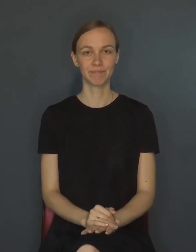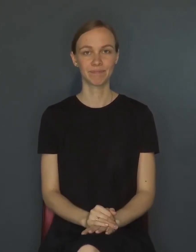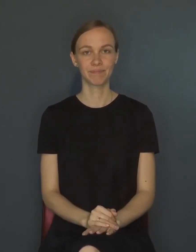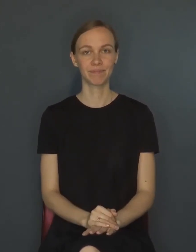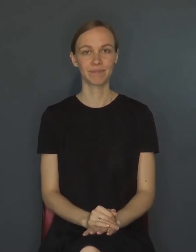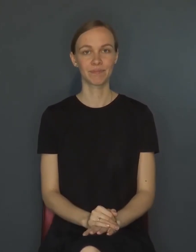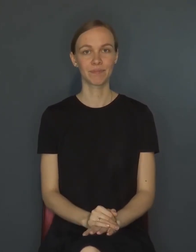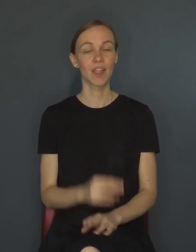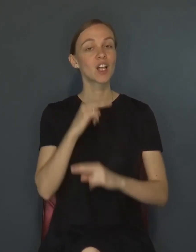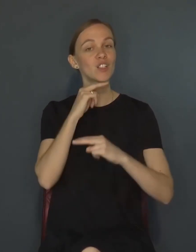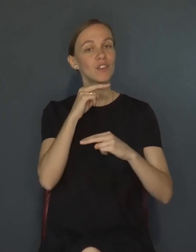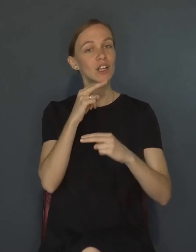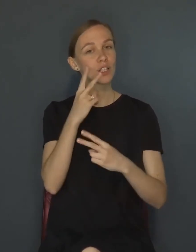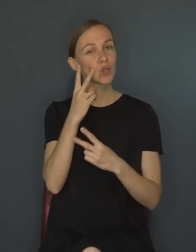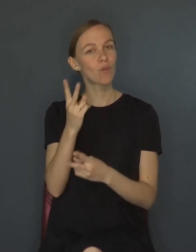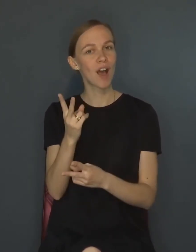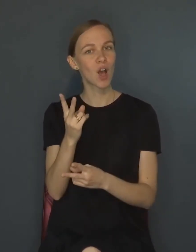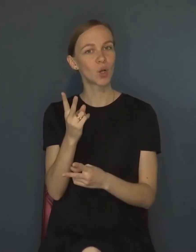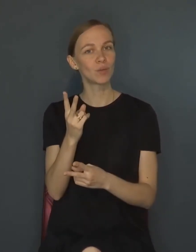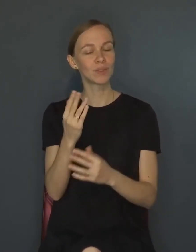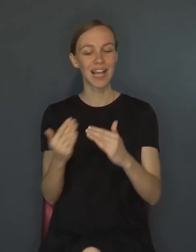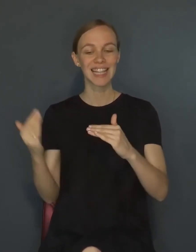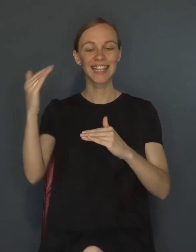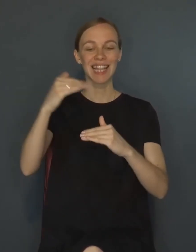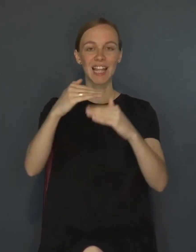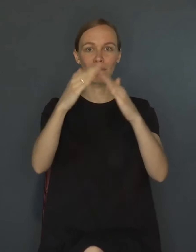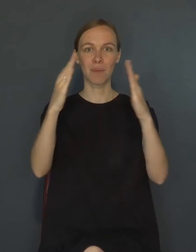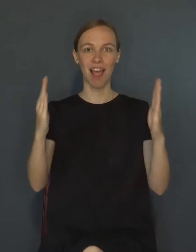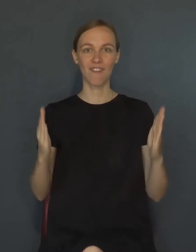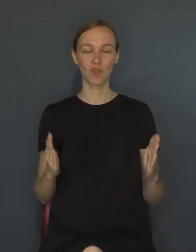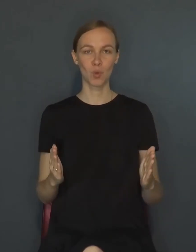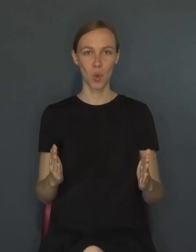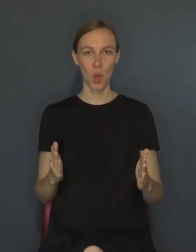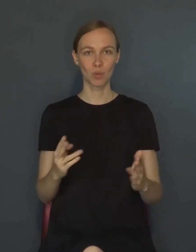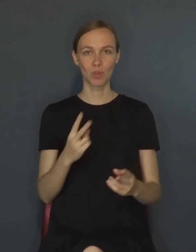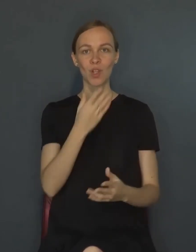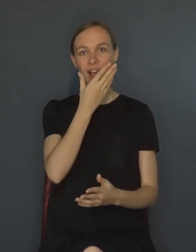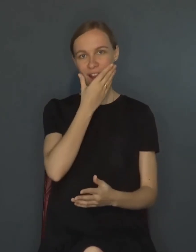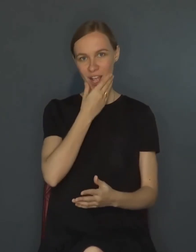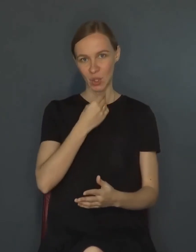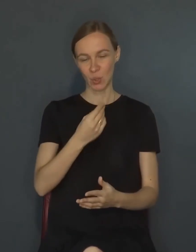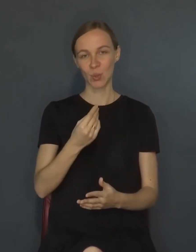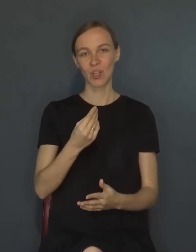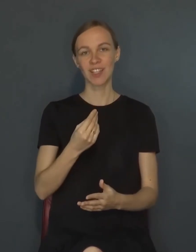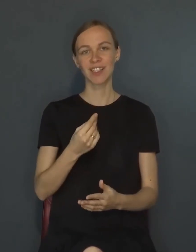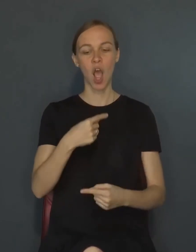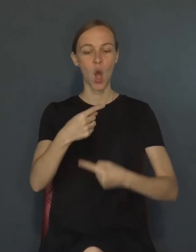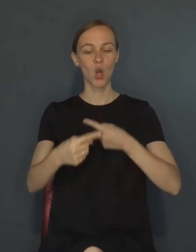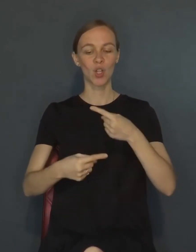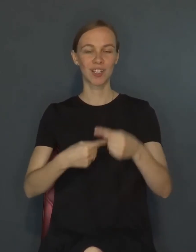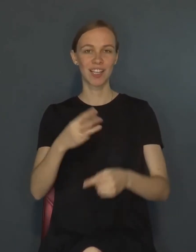Зверніть увагу, на надбрамному корпусі красується родинний герб князів